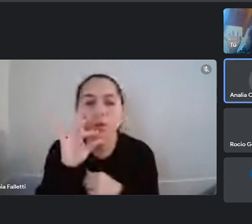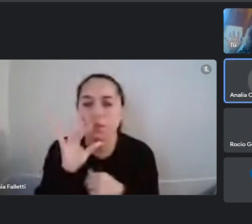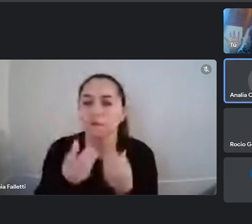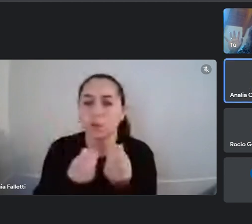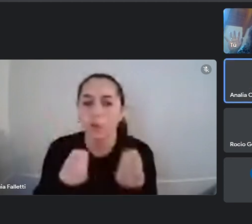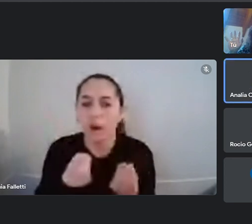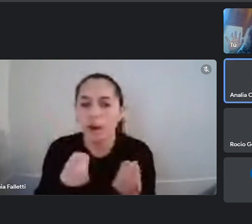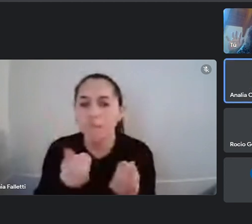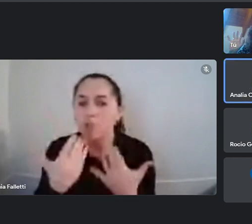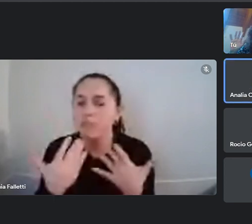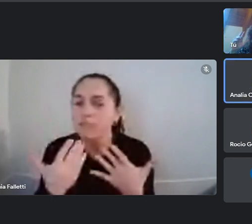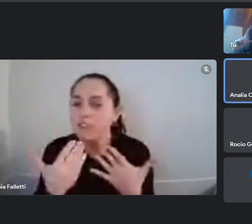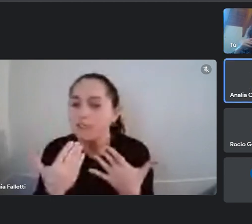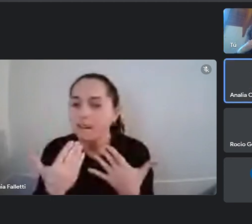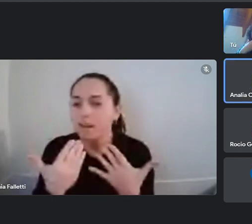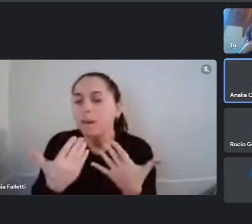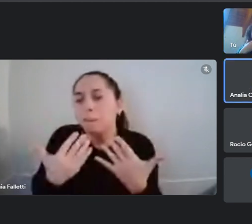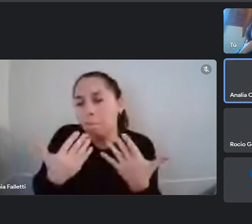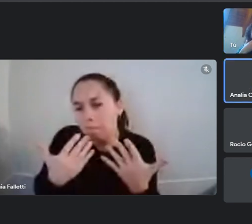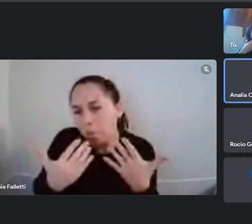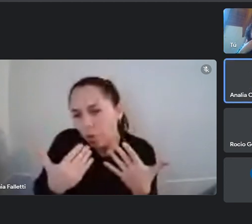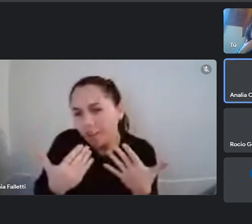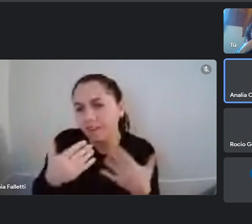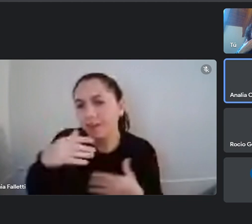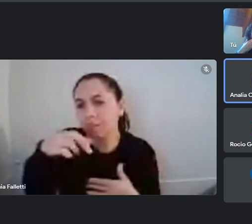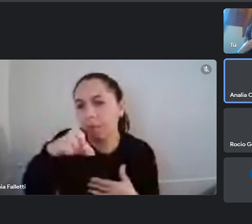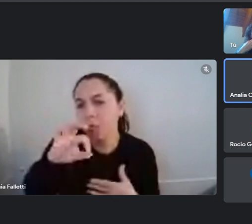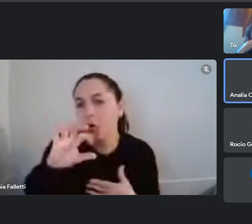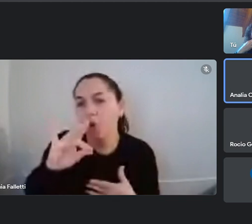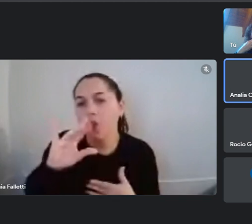otro contexto, ¿cuál podría ser?